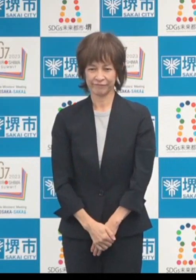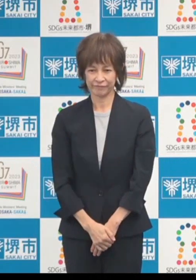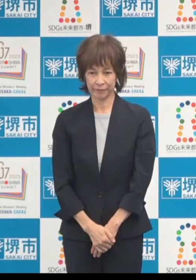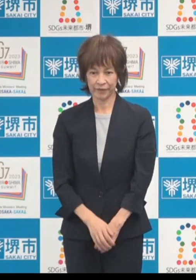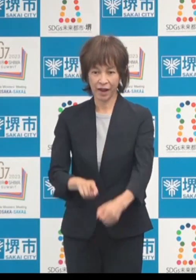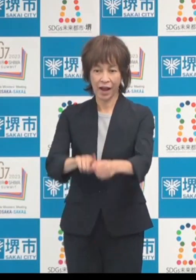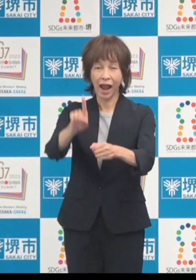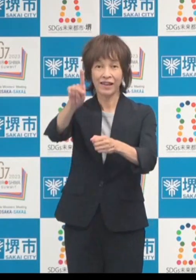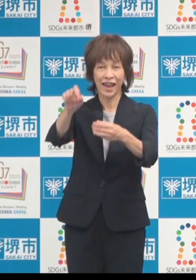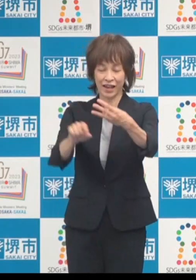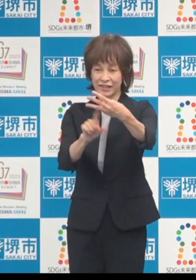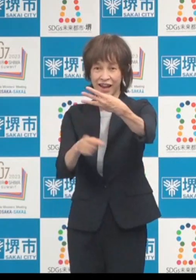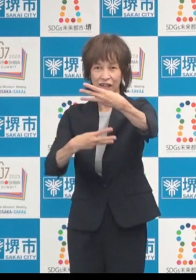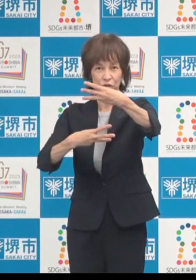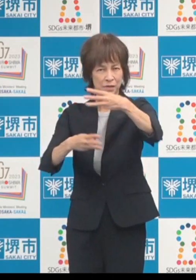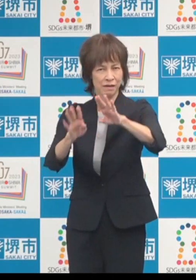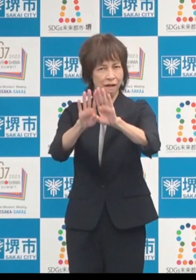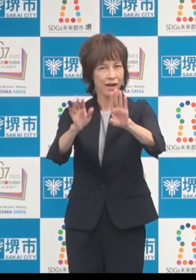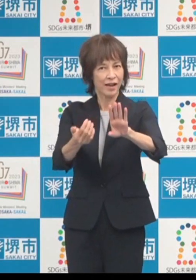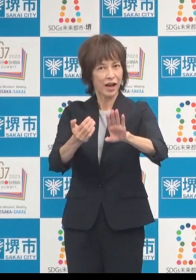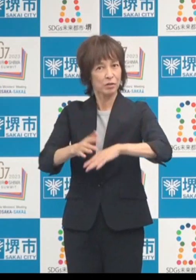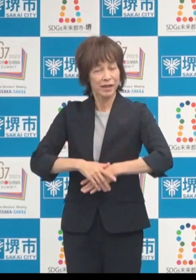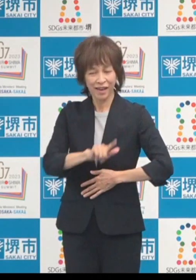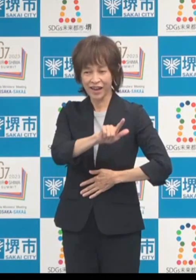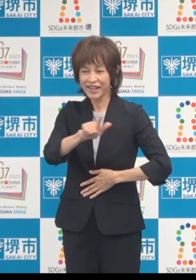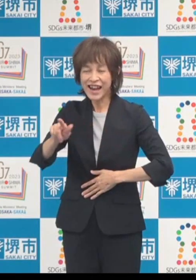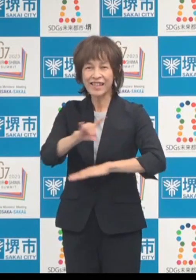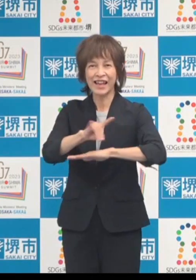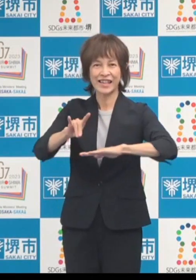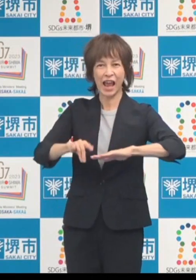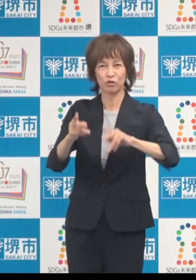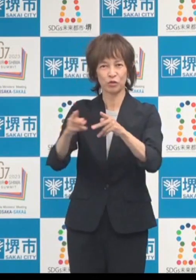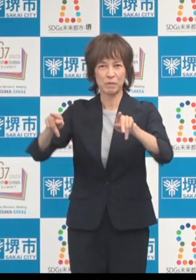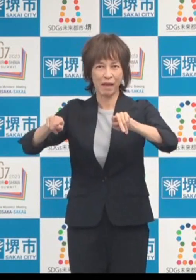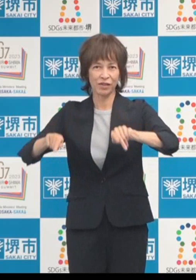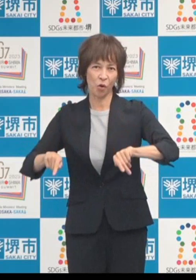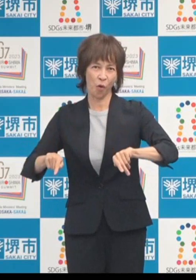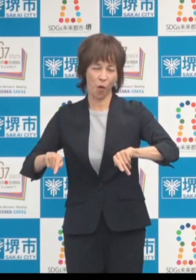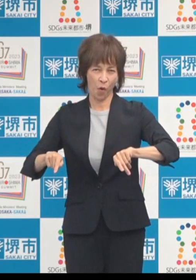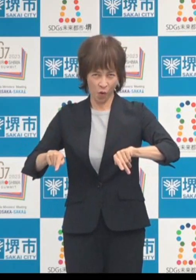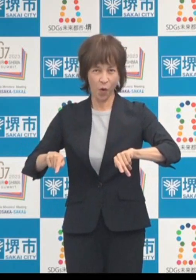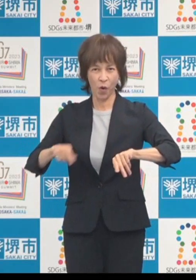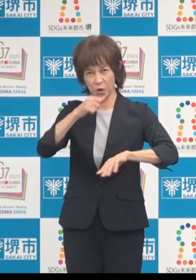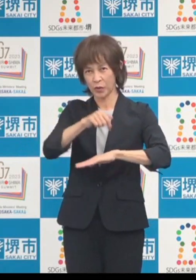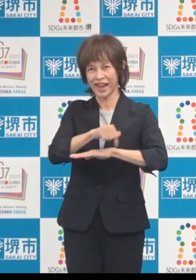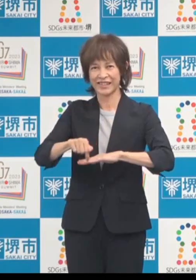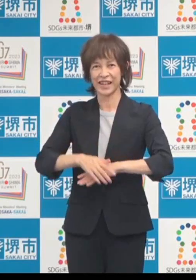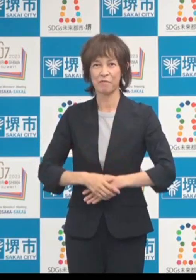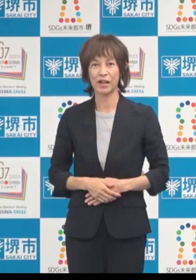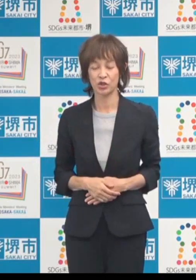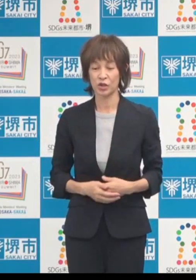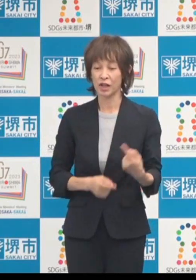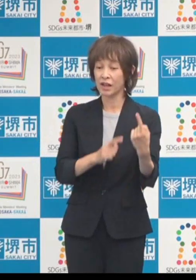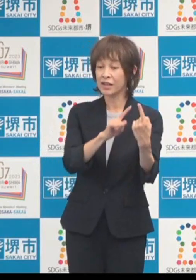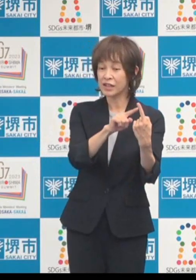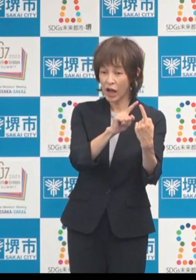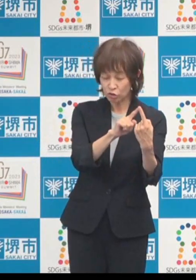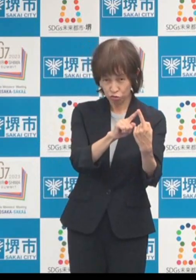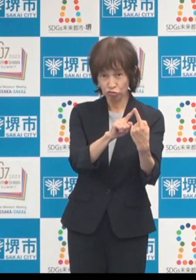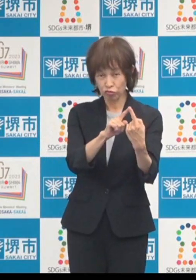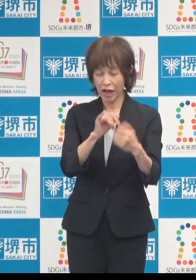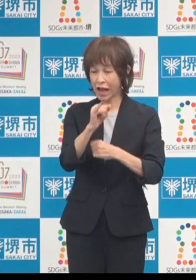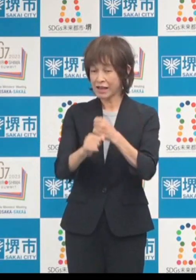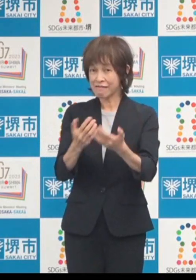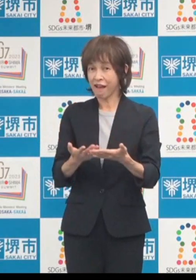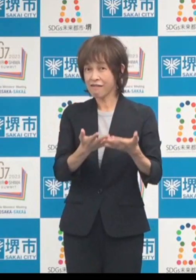来年3月3日の開館に向けて、さまざま企画やイベントも計画をしております。一つはクラウドファンディング